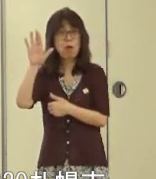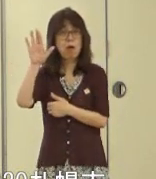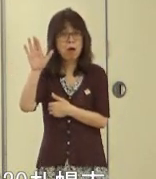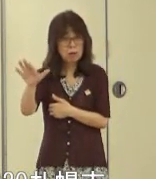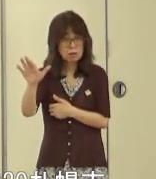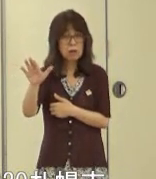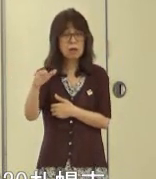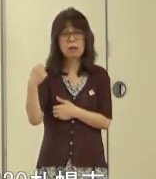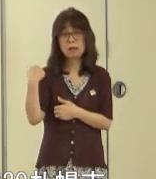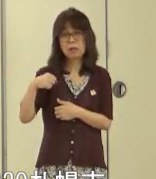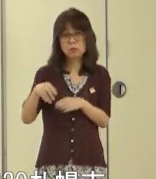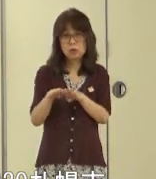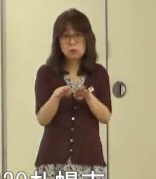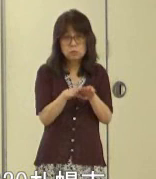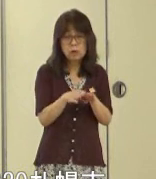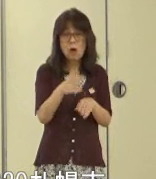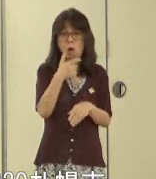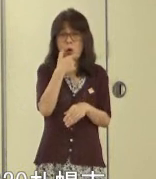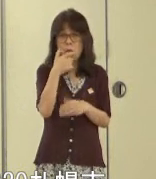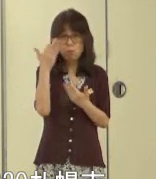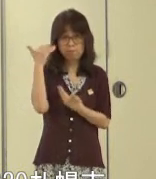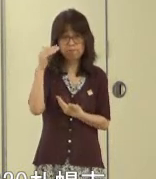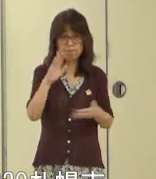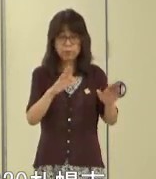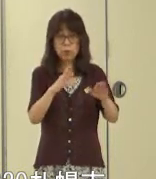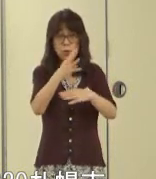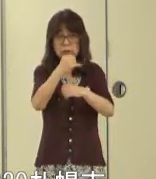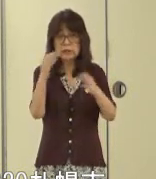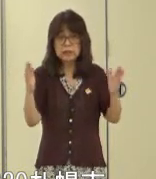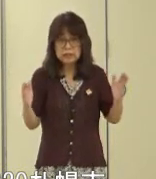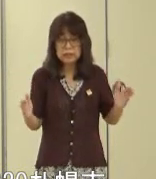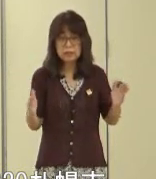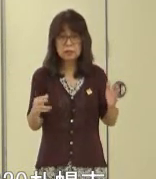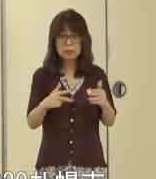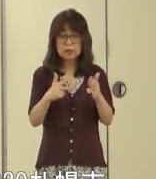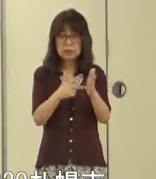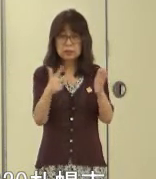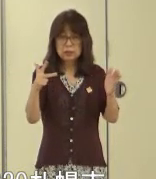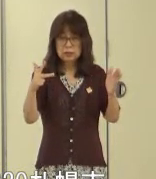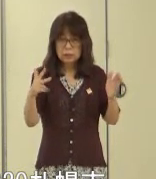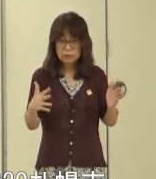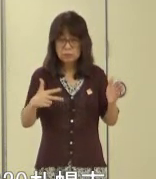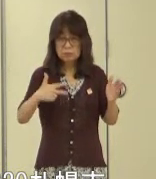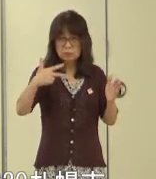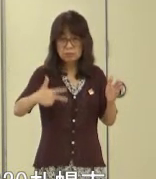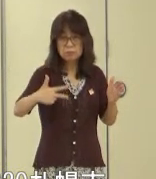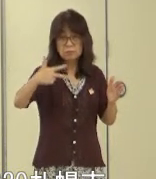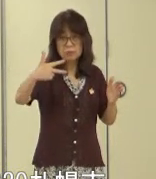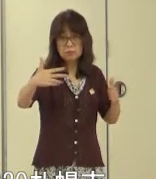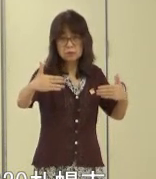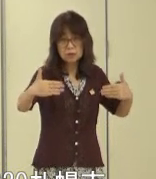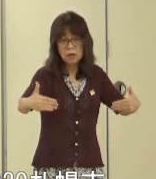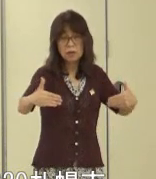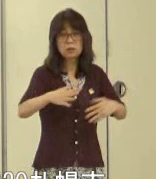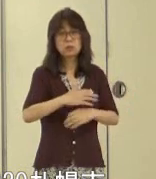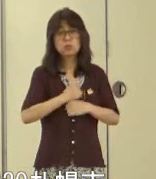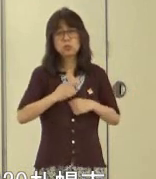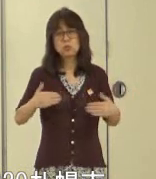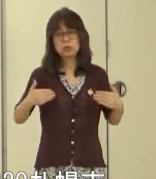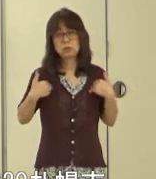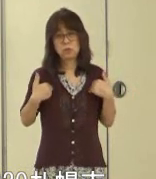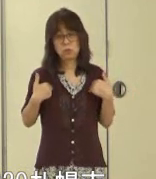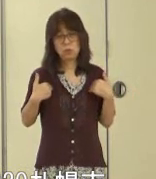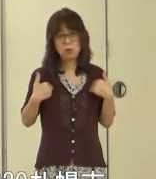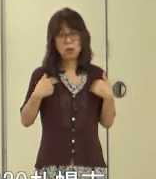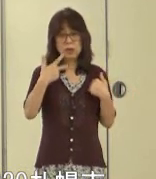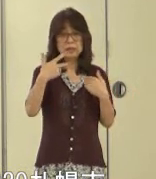お盆時期、その2週間程度というものは注意をしていかなければいけないというふうに思っておりますので、市